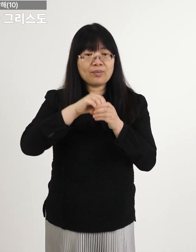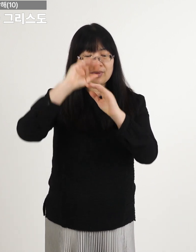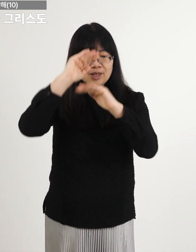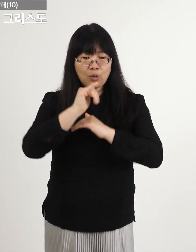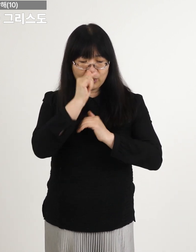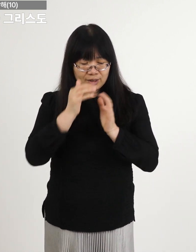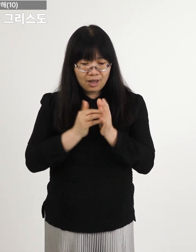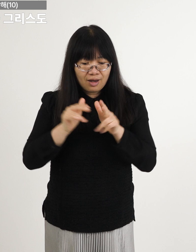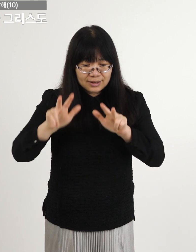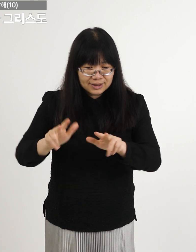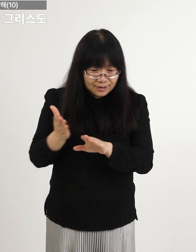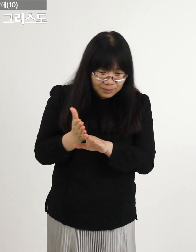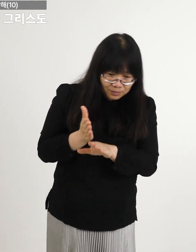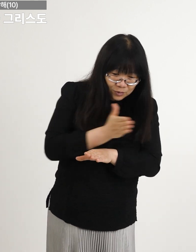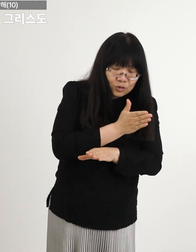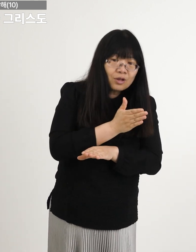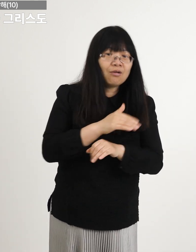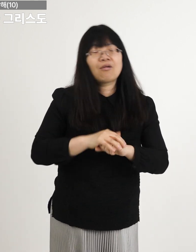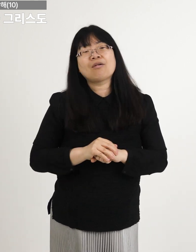서서히 욥의